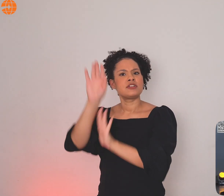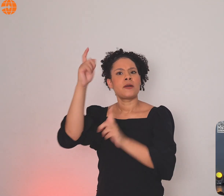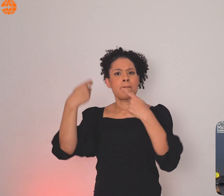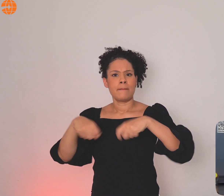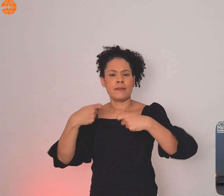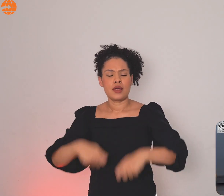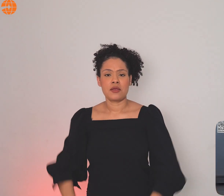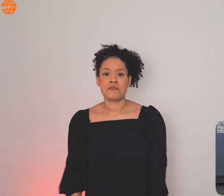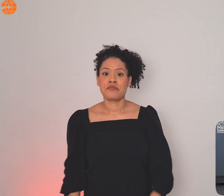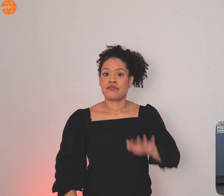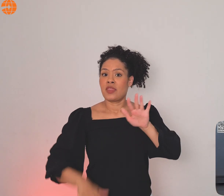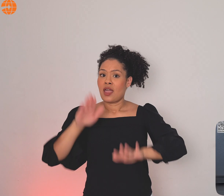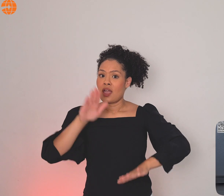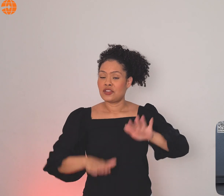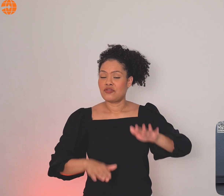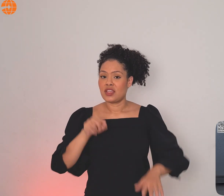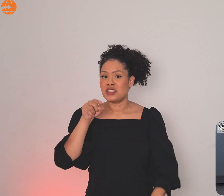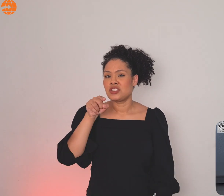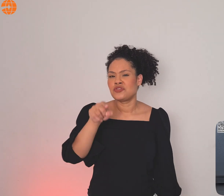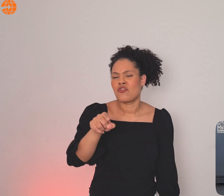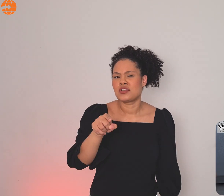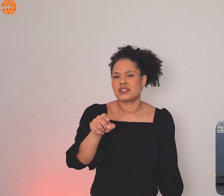ideias, você é primo do Platão,